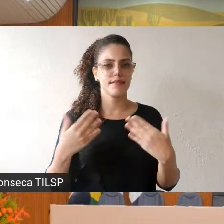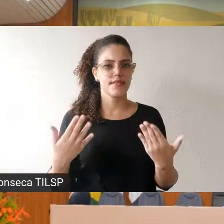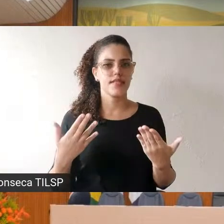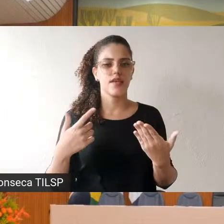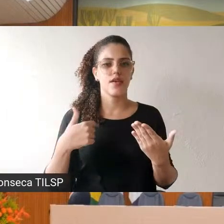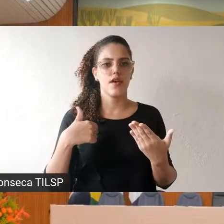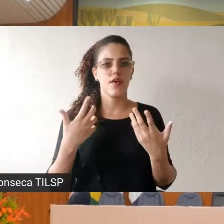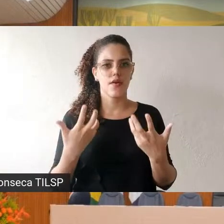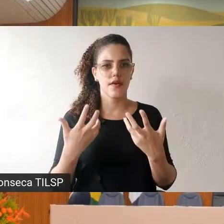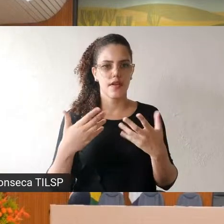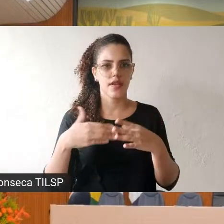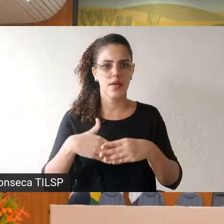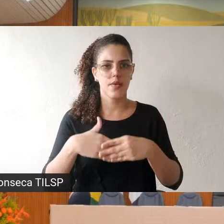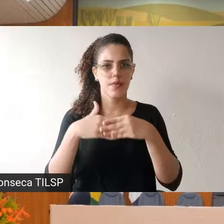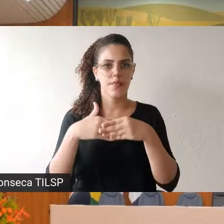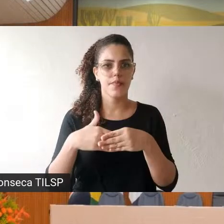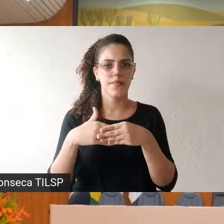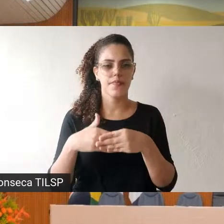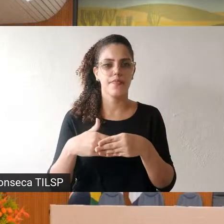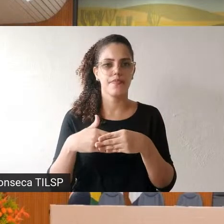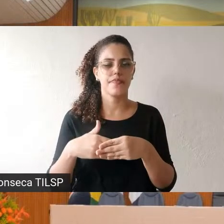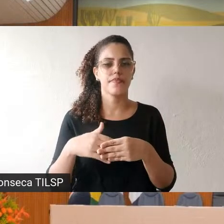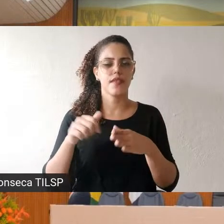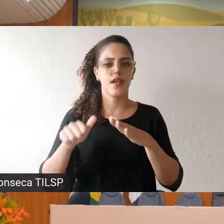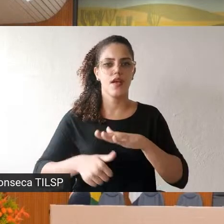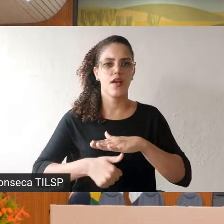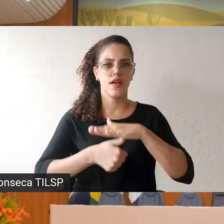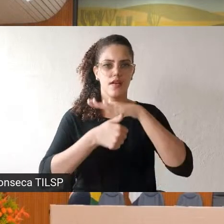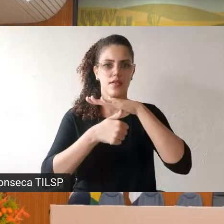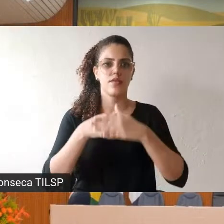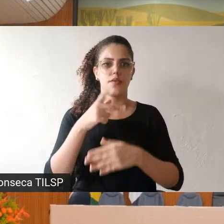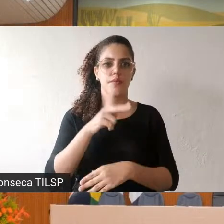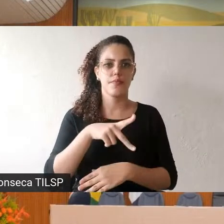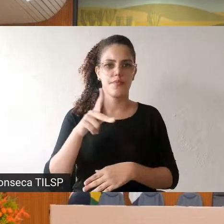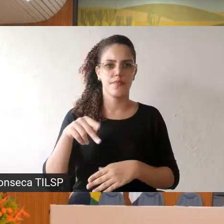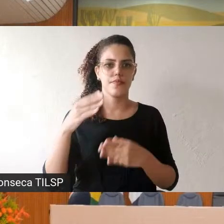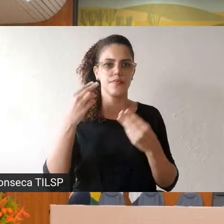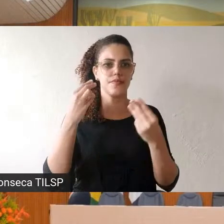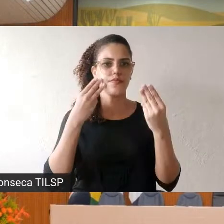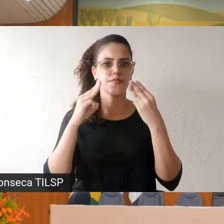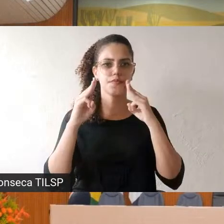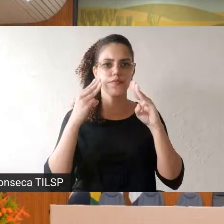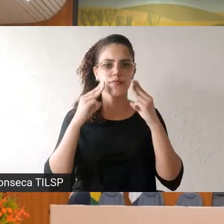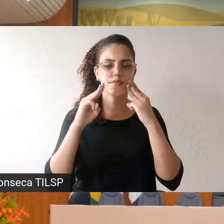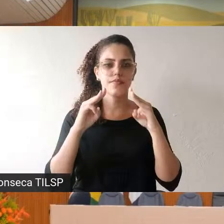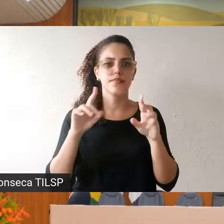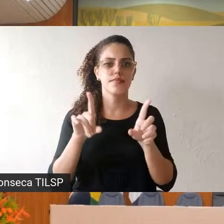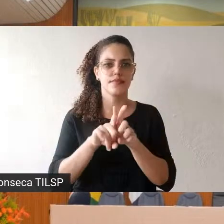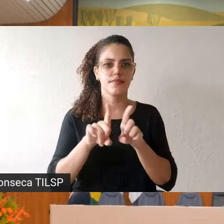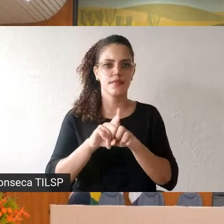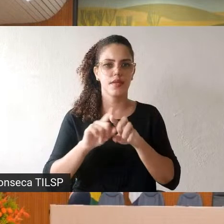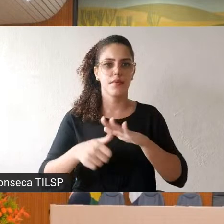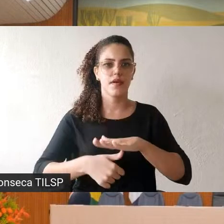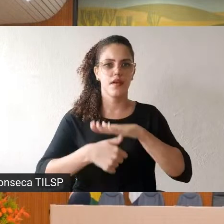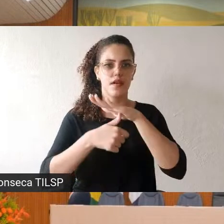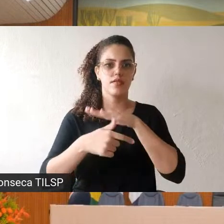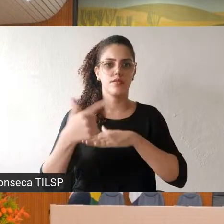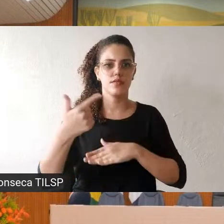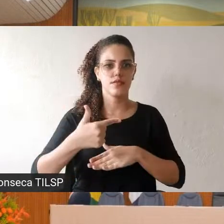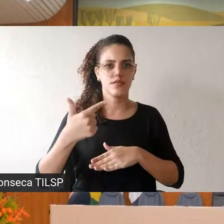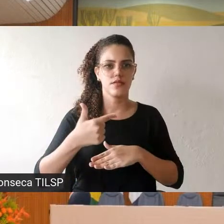nosso reitor, professor Marcelo Brito Carneiro Leão, o nosso vice-reitor, professor Gabriel Rivas, meus